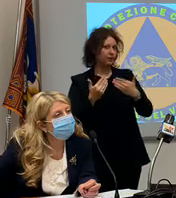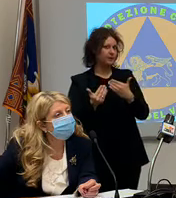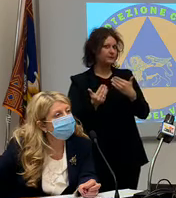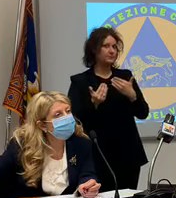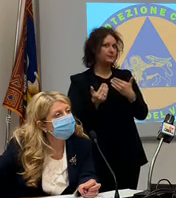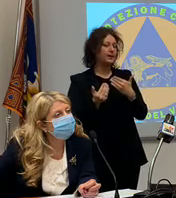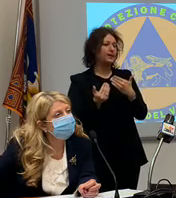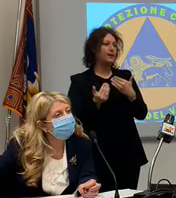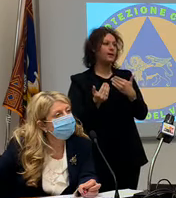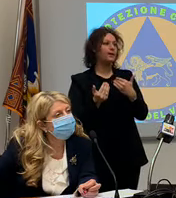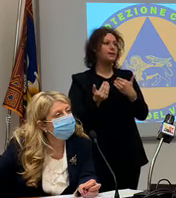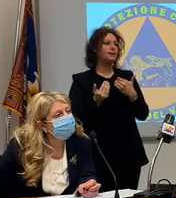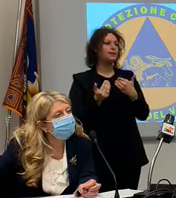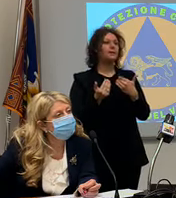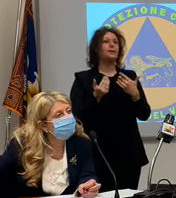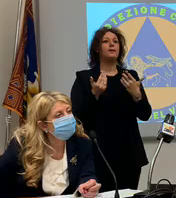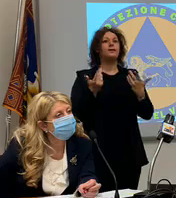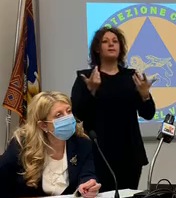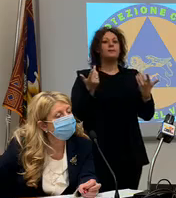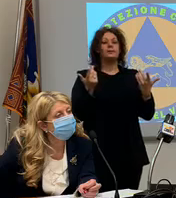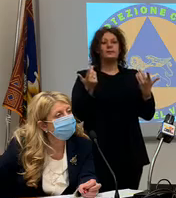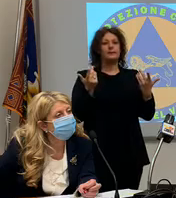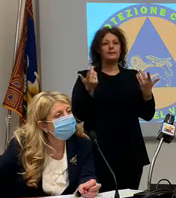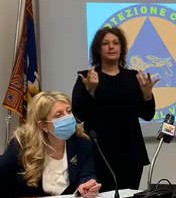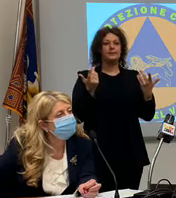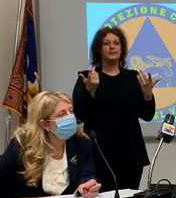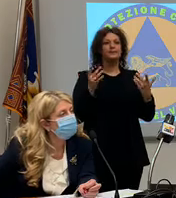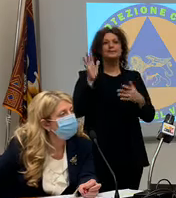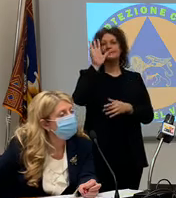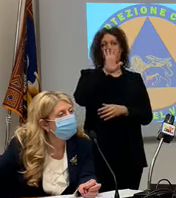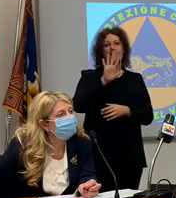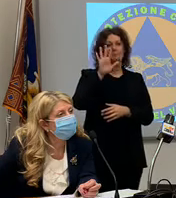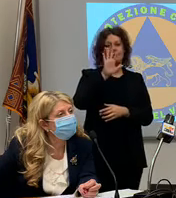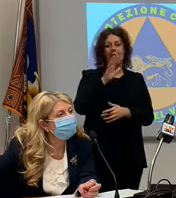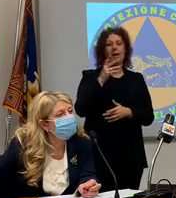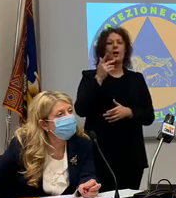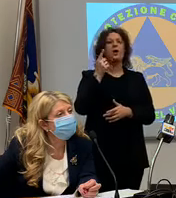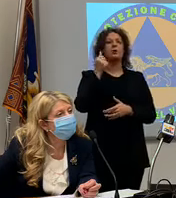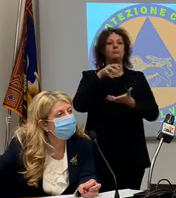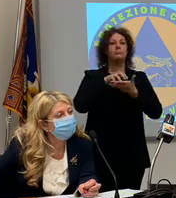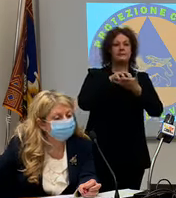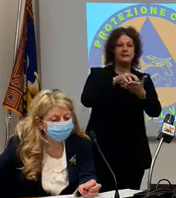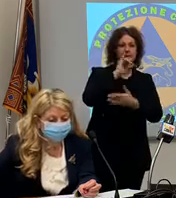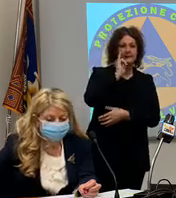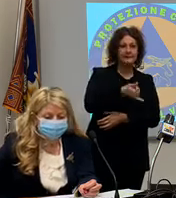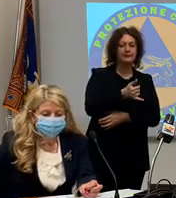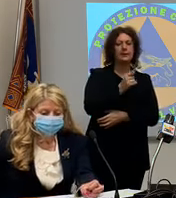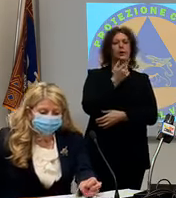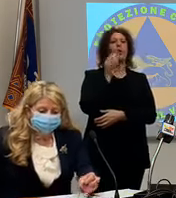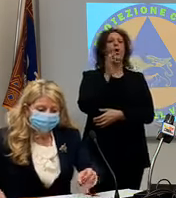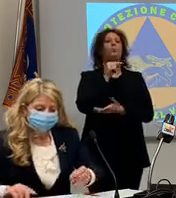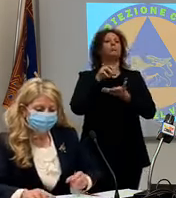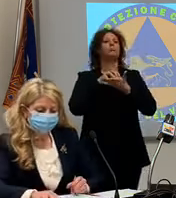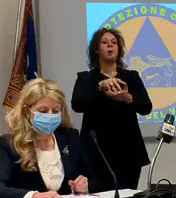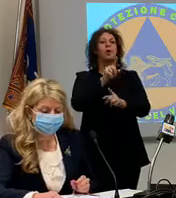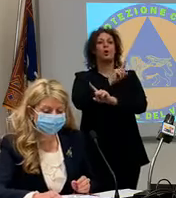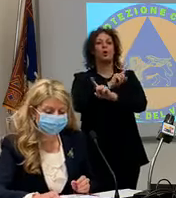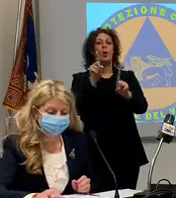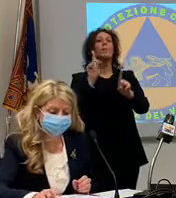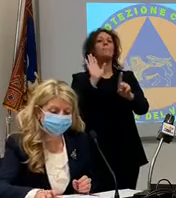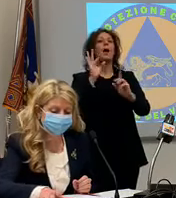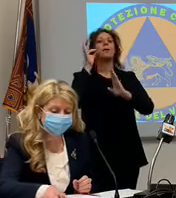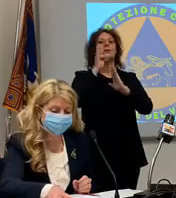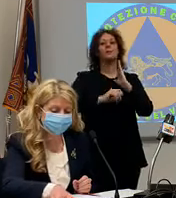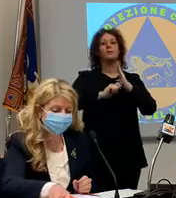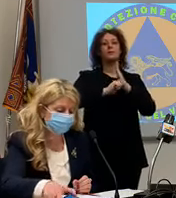dire Ristori o non Ristori le misure necessarie Questo lo vedremo nelle prossime ore perché io ve l'ho detto prima però